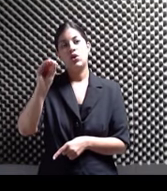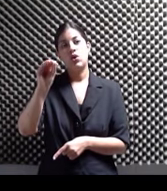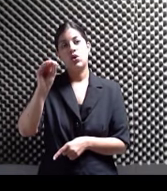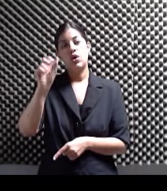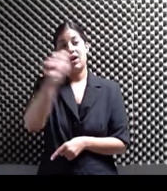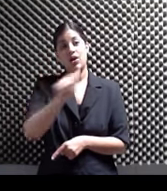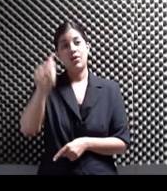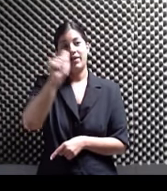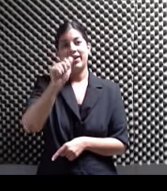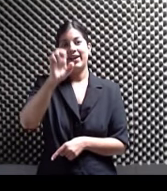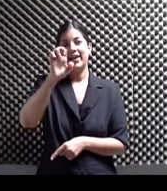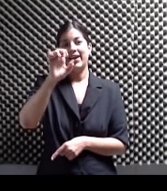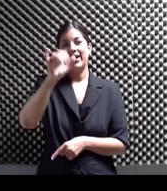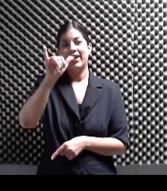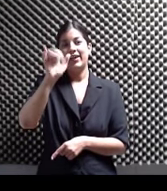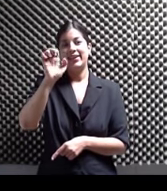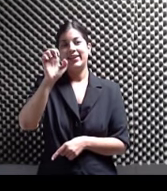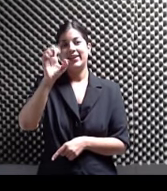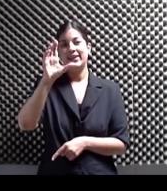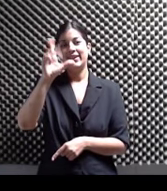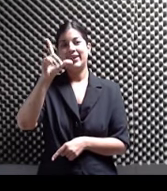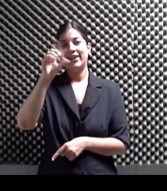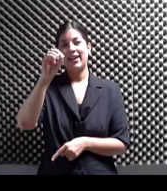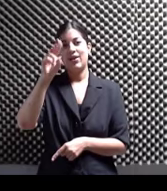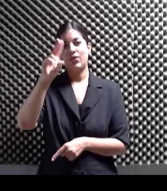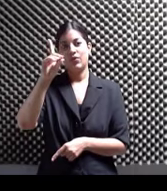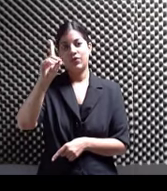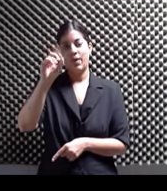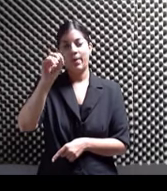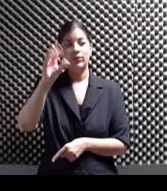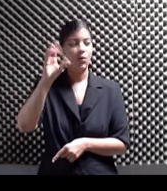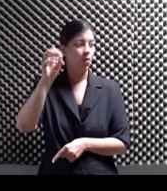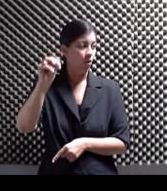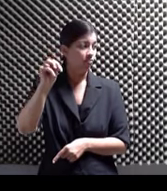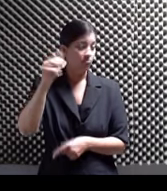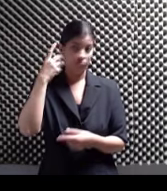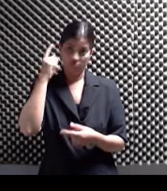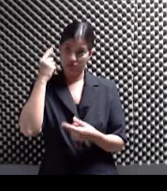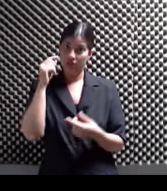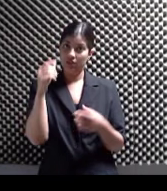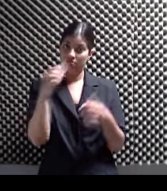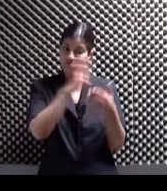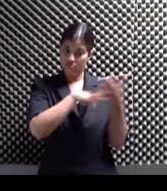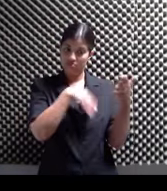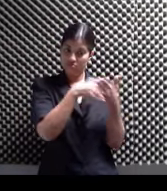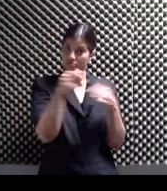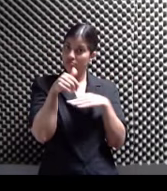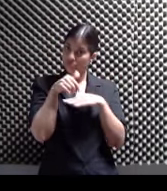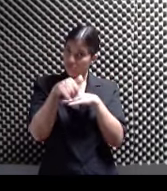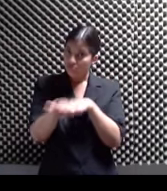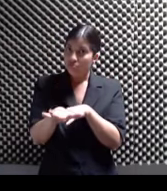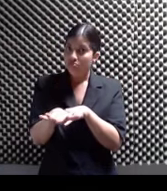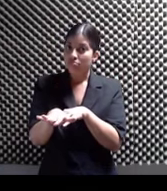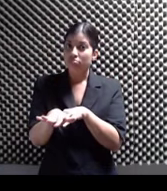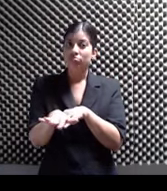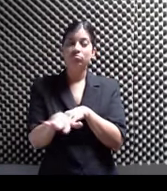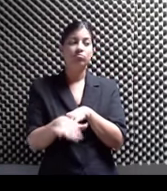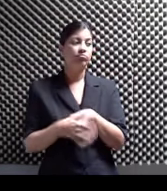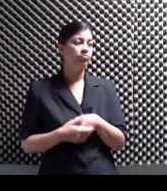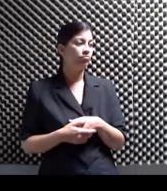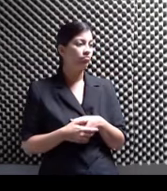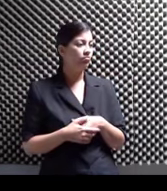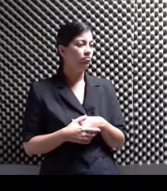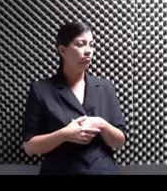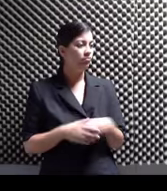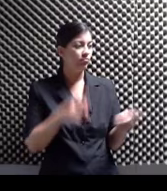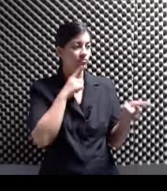elnidodelguerrero@icloud.com para así ya tenerlos en nuestra base de datos y que reciban calendario de todas nuestras actividades.